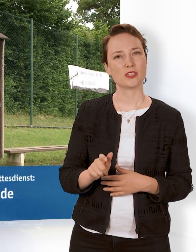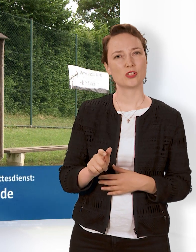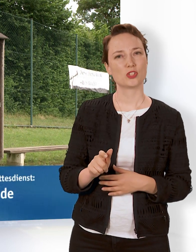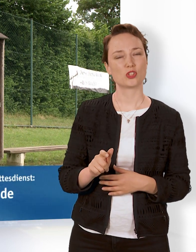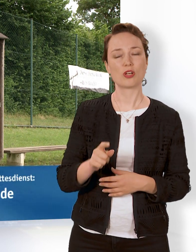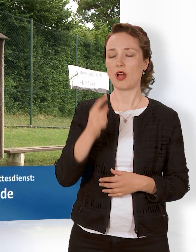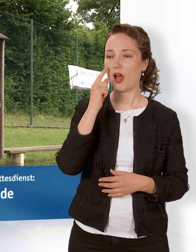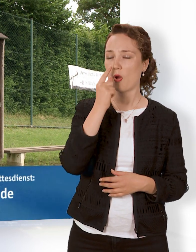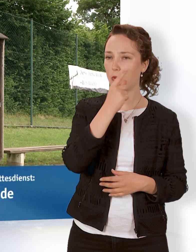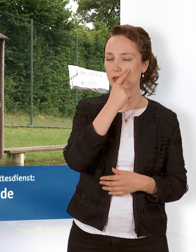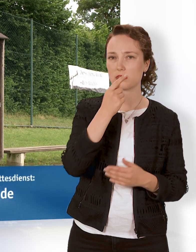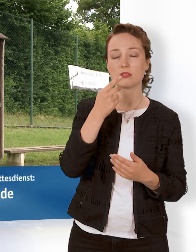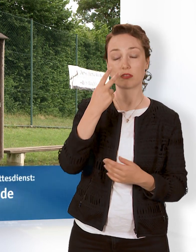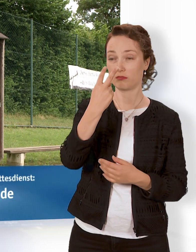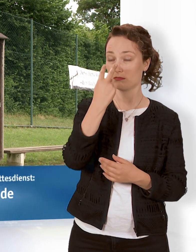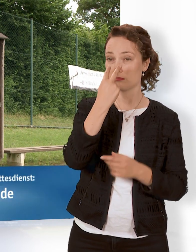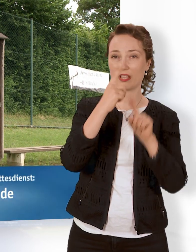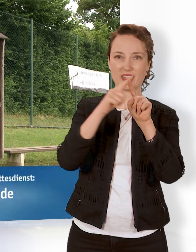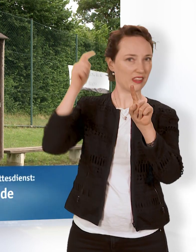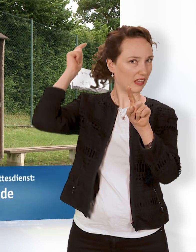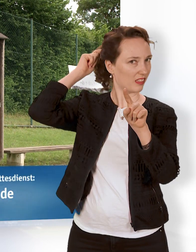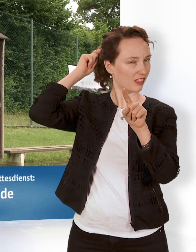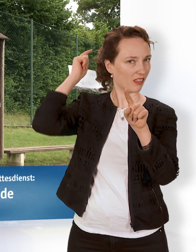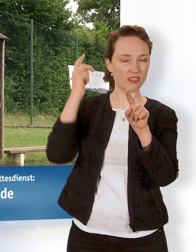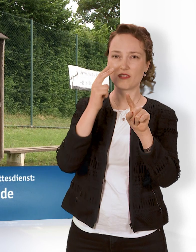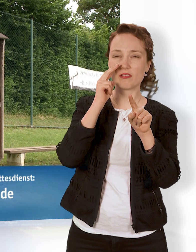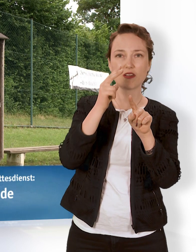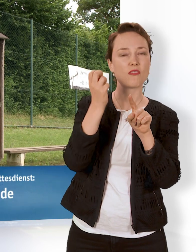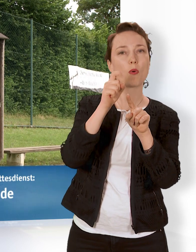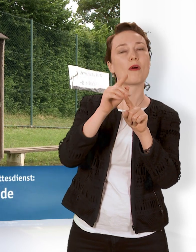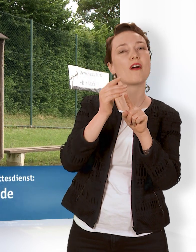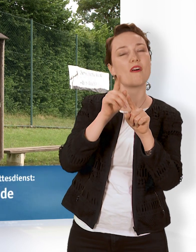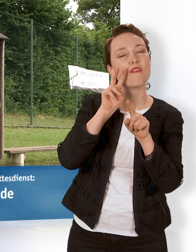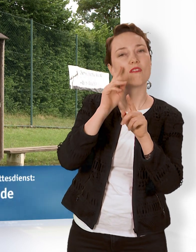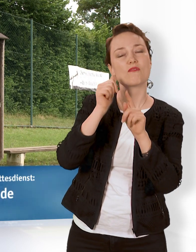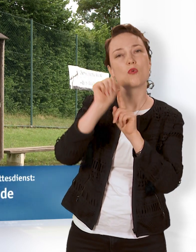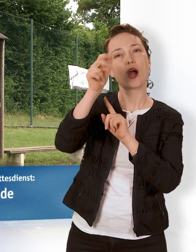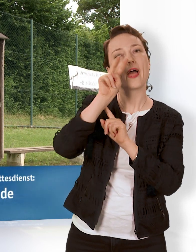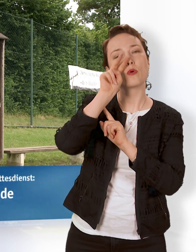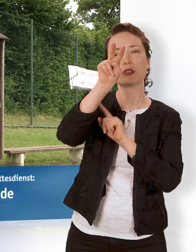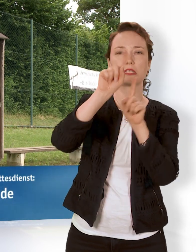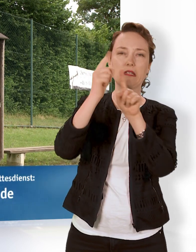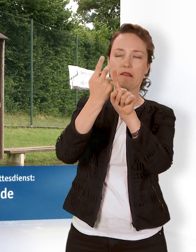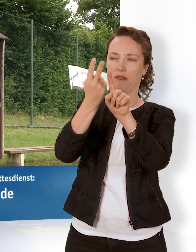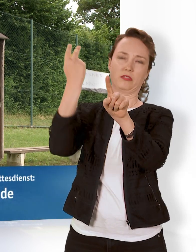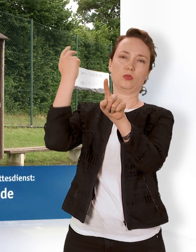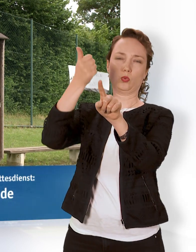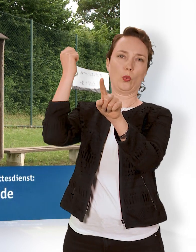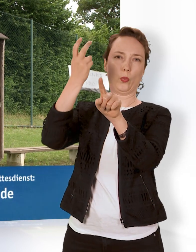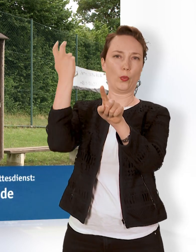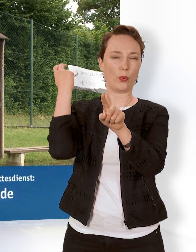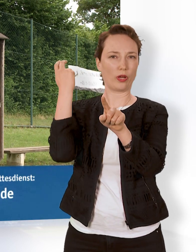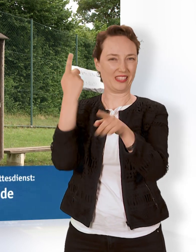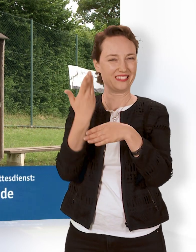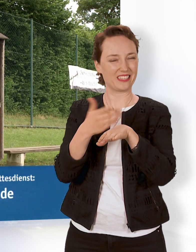Augen vorne, damit er nicht ständig zurückblickt. Ja, lassen Sie uns dieses Gefühl, auf der Ersatz- und Reservebank